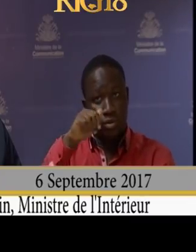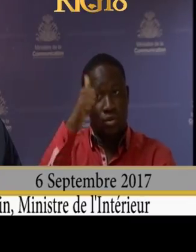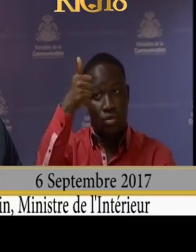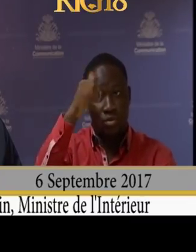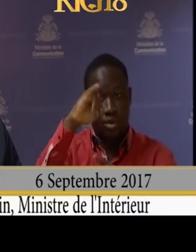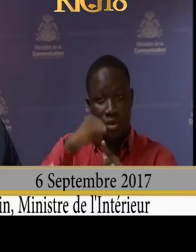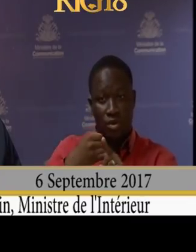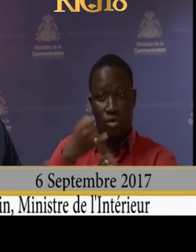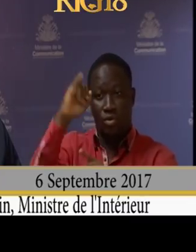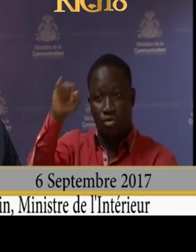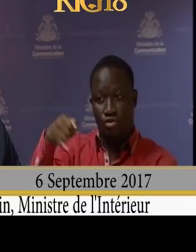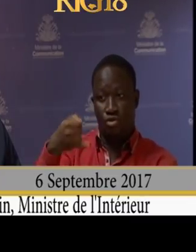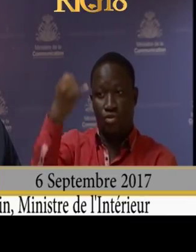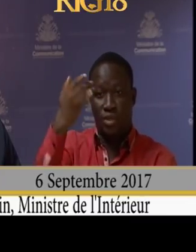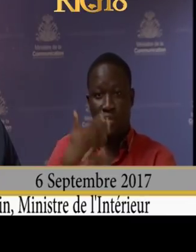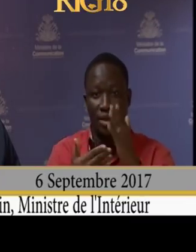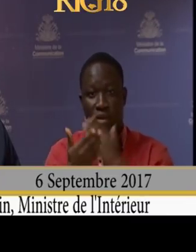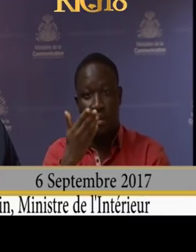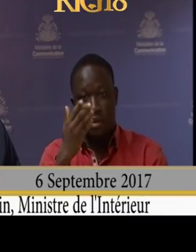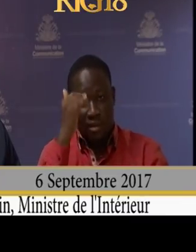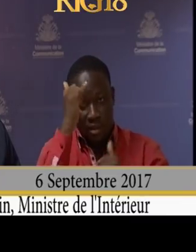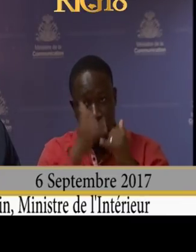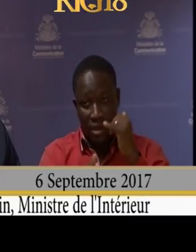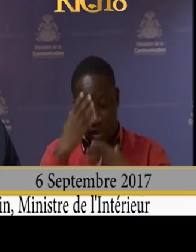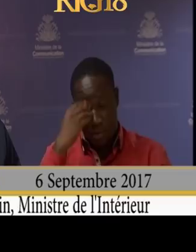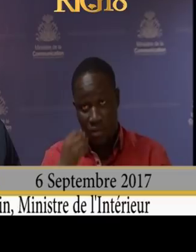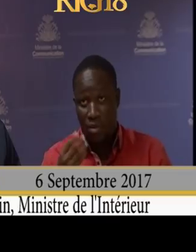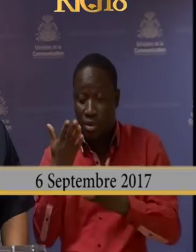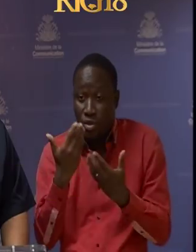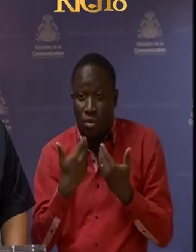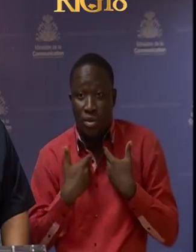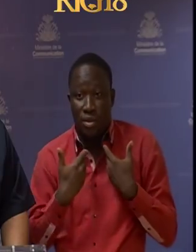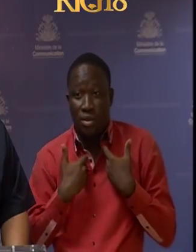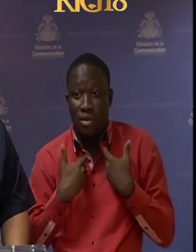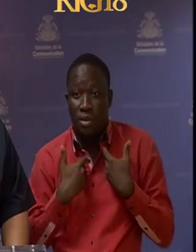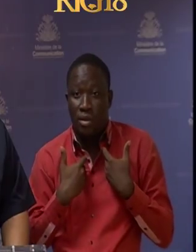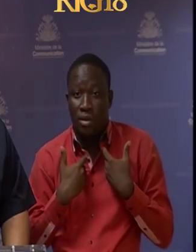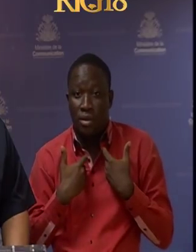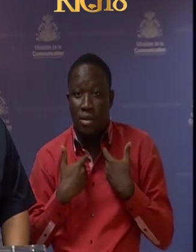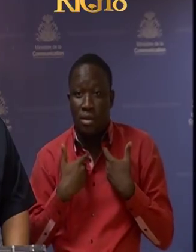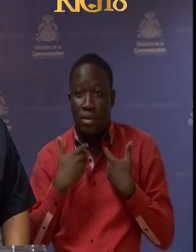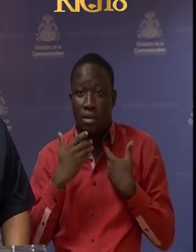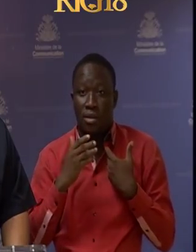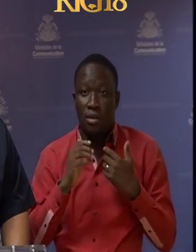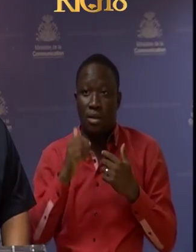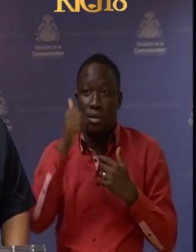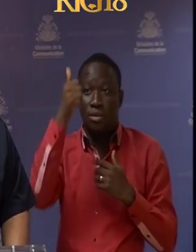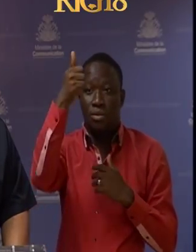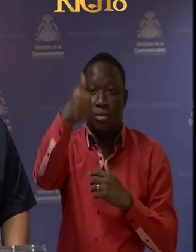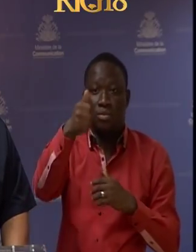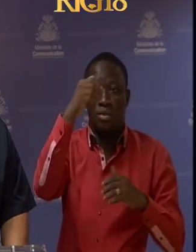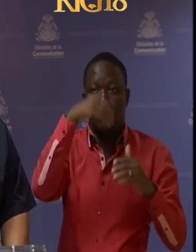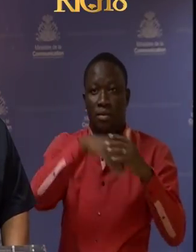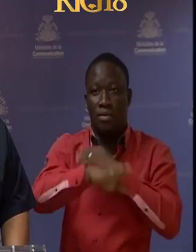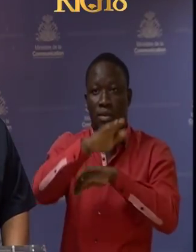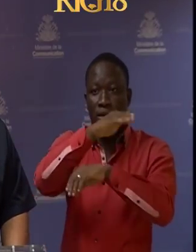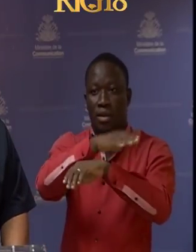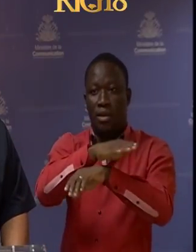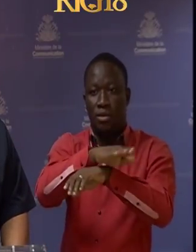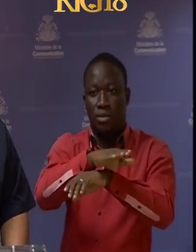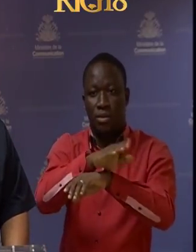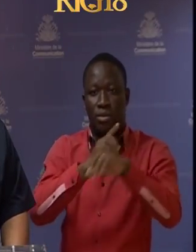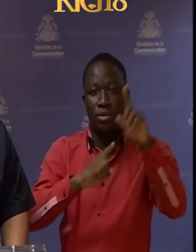matin. Et information, dernière information a montré que Gele, c'est dans l'après-midi, à soi même dans la nuit de Gele, jeudi